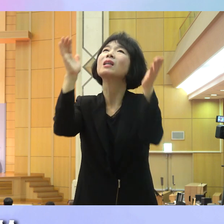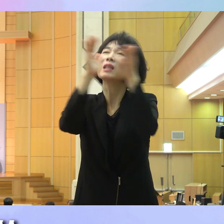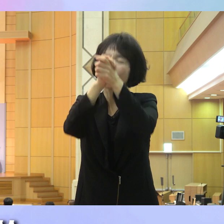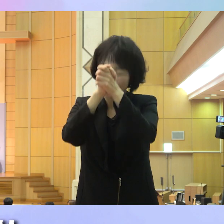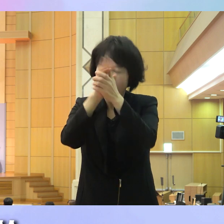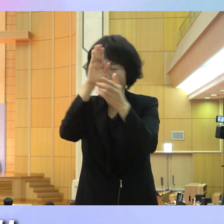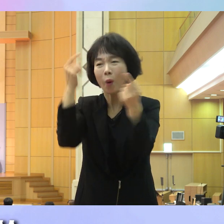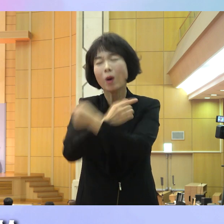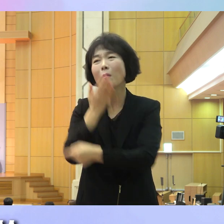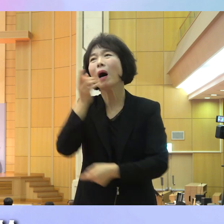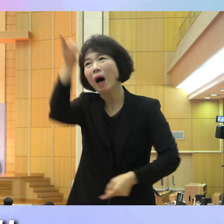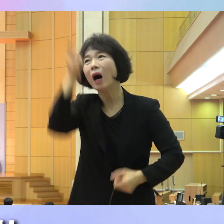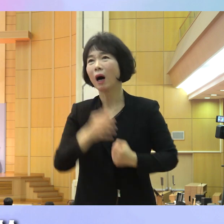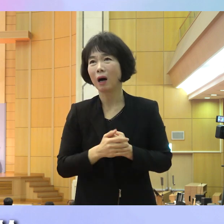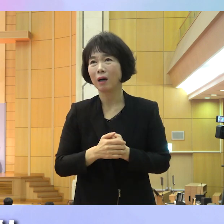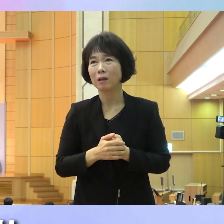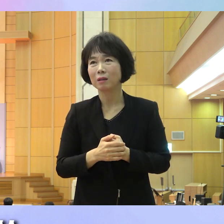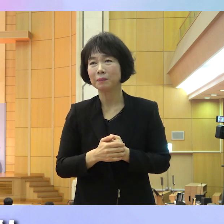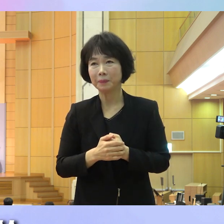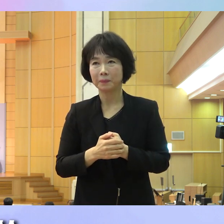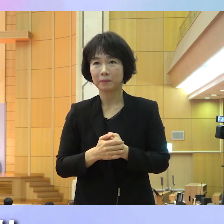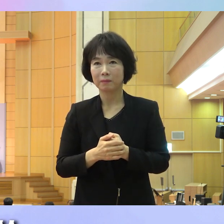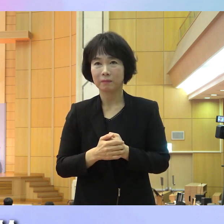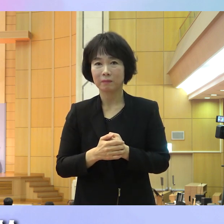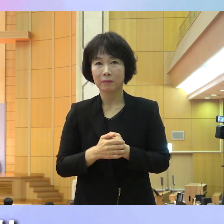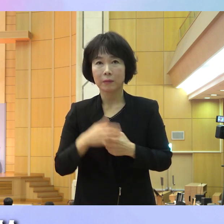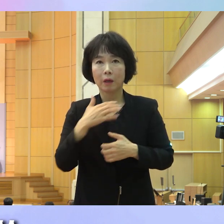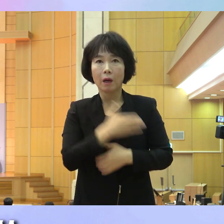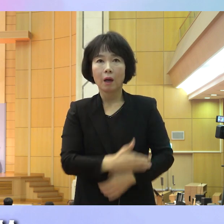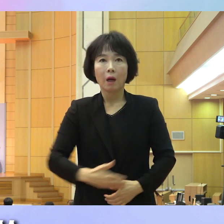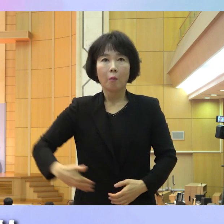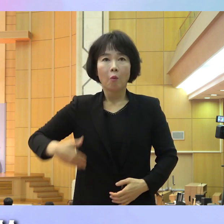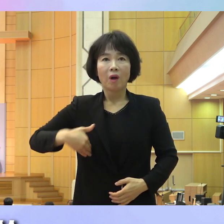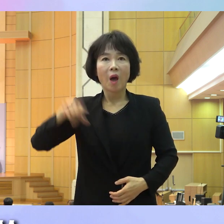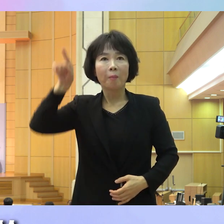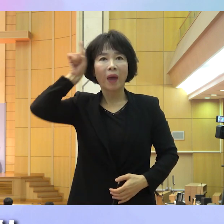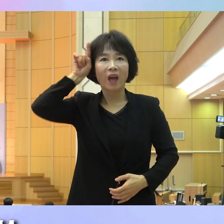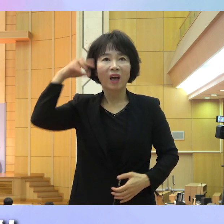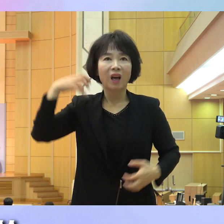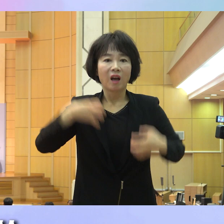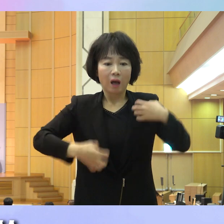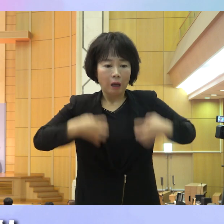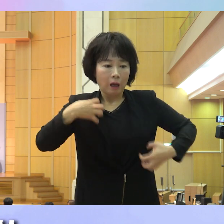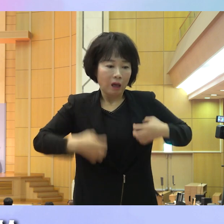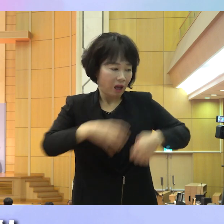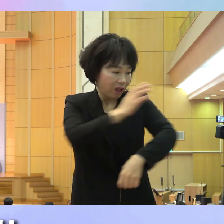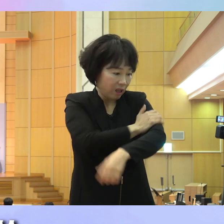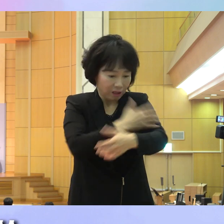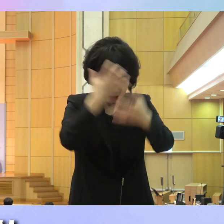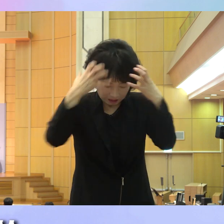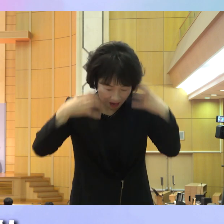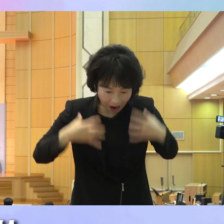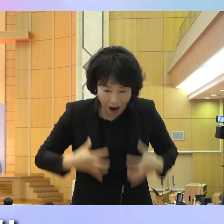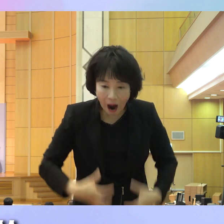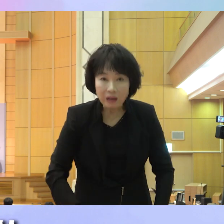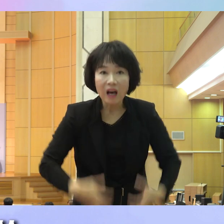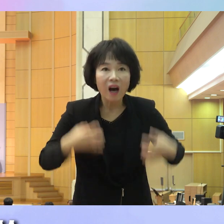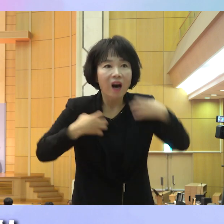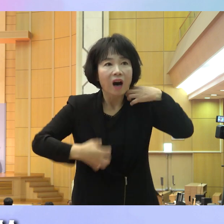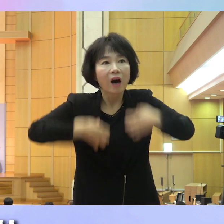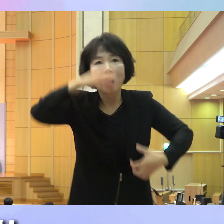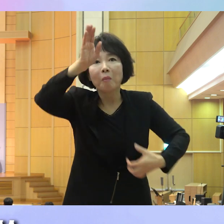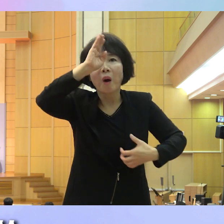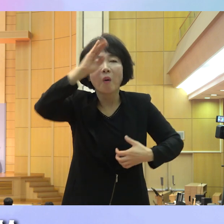고침 받는데 하나님이 고쳐주는 건데, 병이 내 몸에 10개가 있든 100개가 있든 1개가 있든